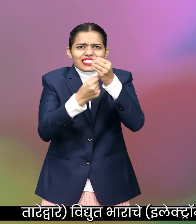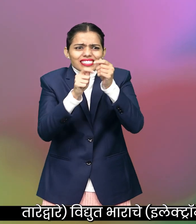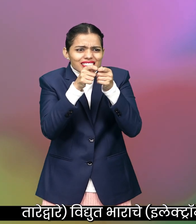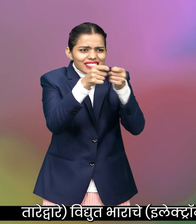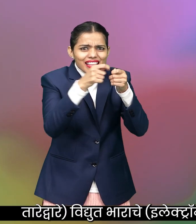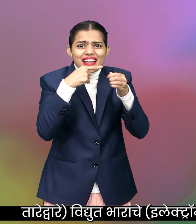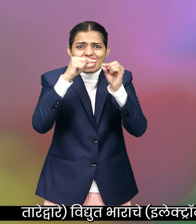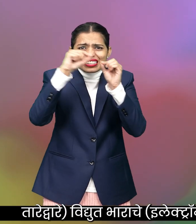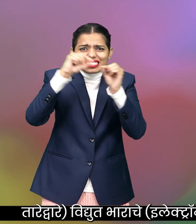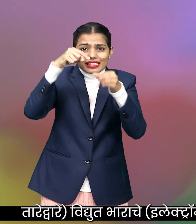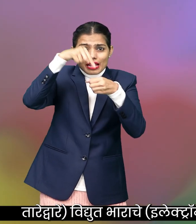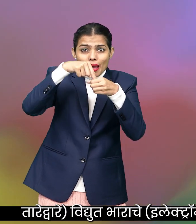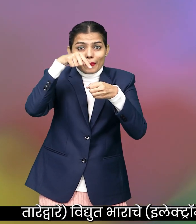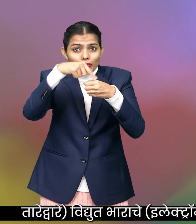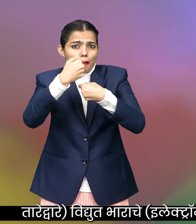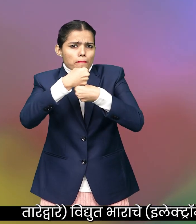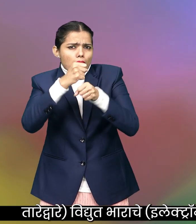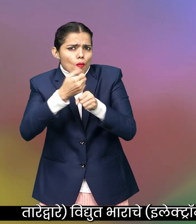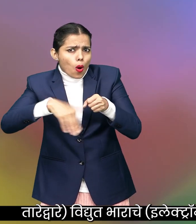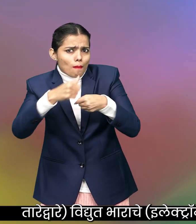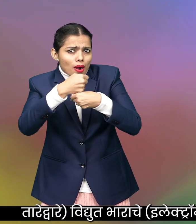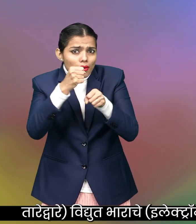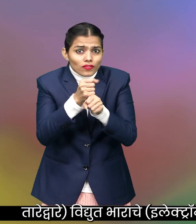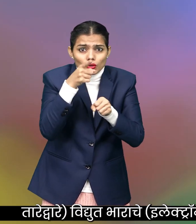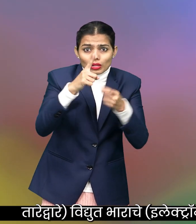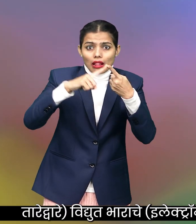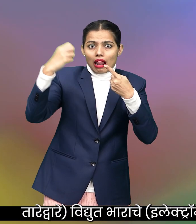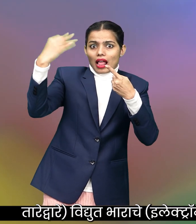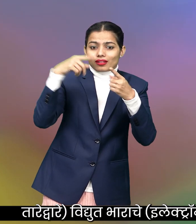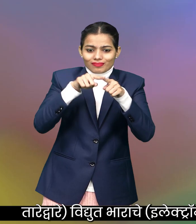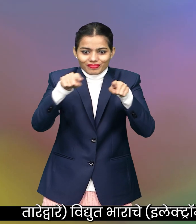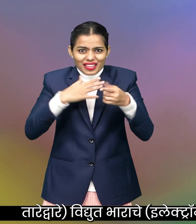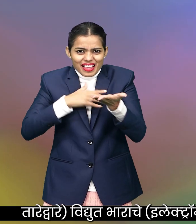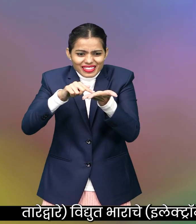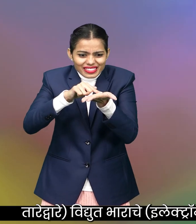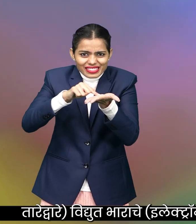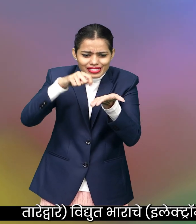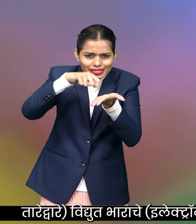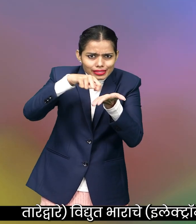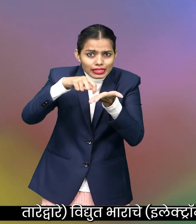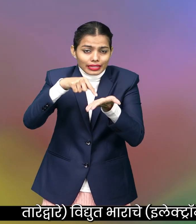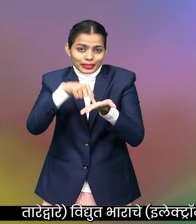तारेद्वारे विद्युत भाराचे इलेक्ट्रॉन्सचे गतिशील होणे म्हणजे विद्युत प्रवाह होय.